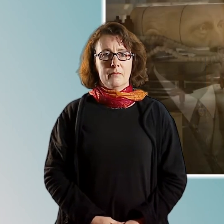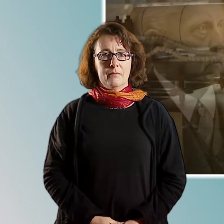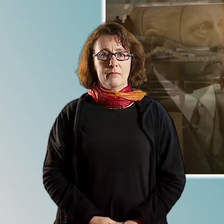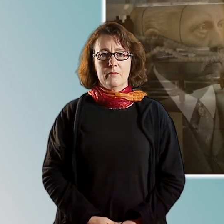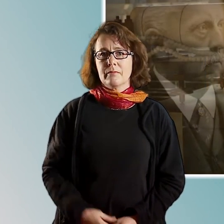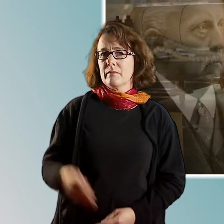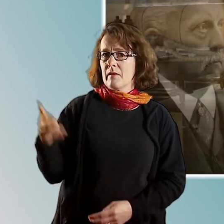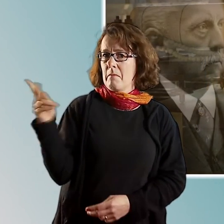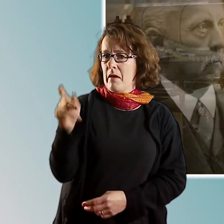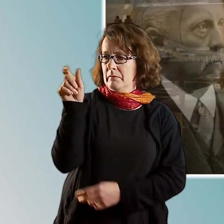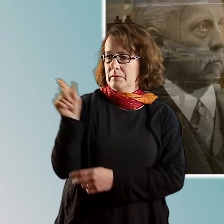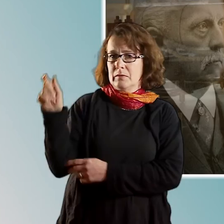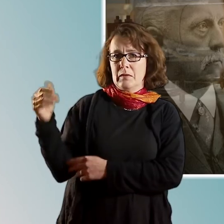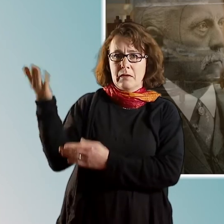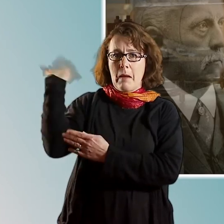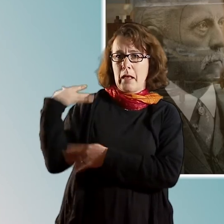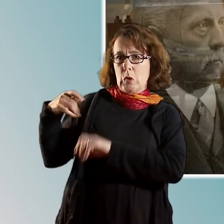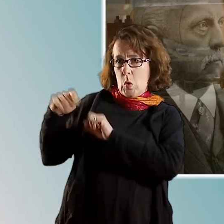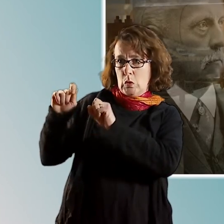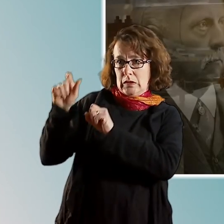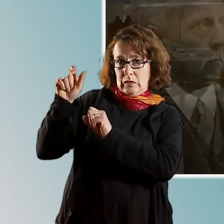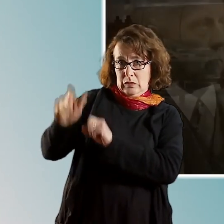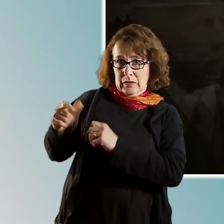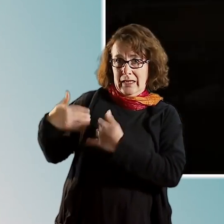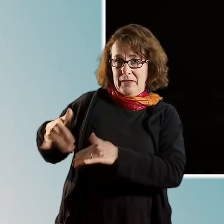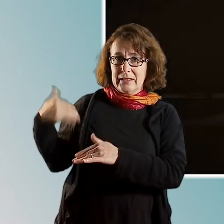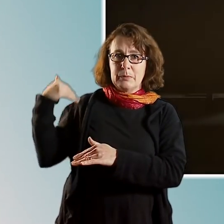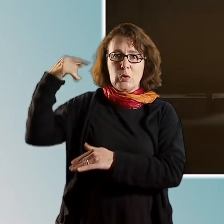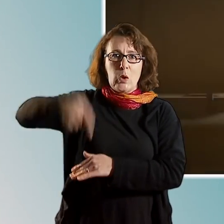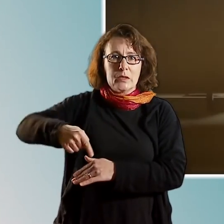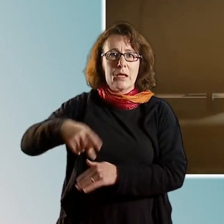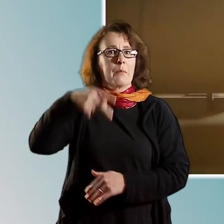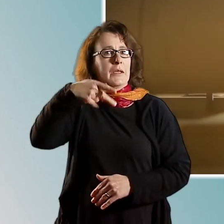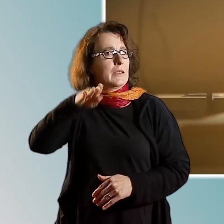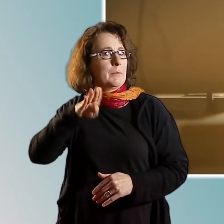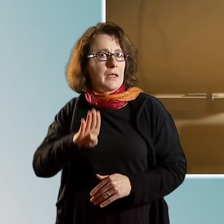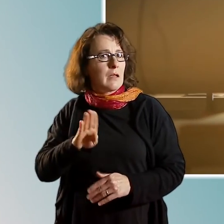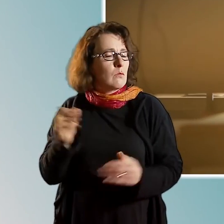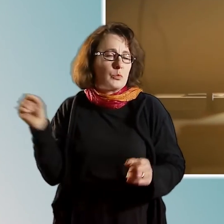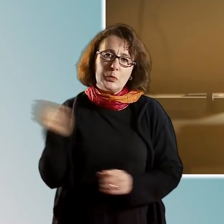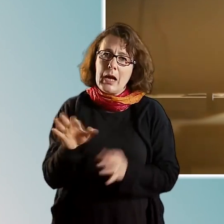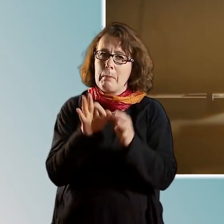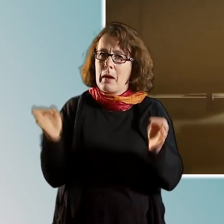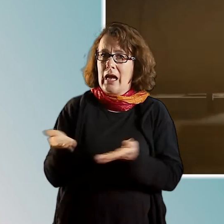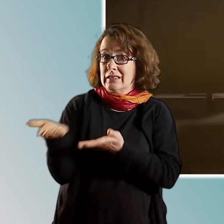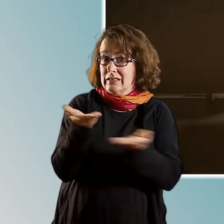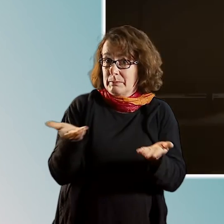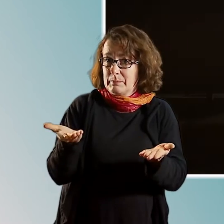Von den Gründungsvätern bis heute. Die PTB ist das Maß der Dinge.